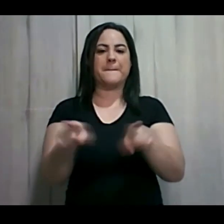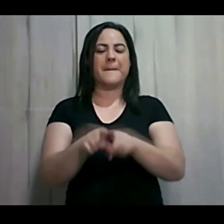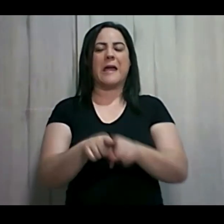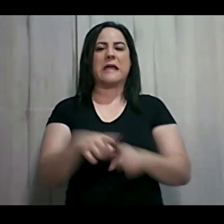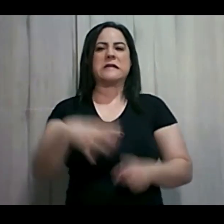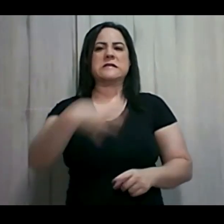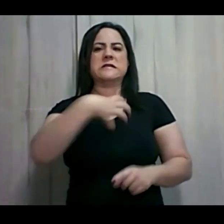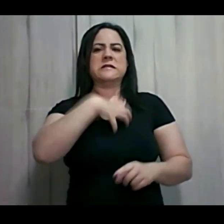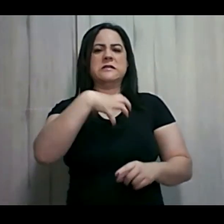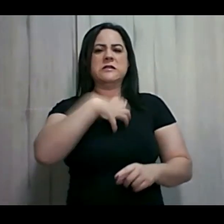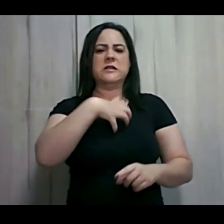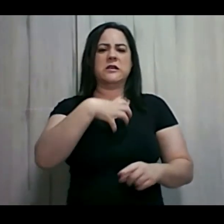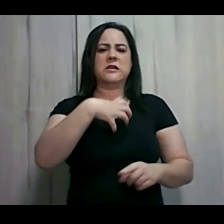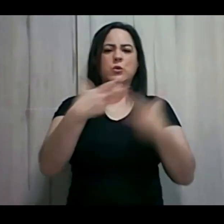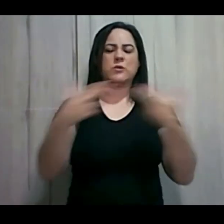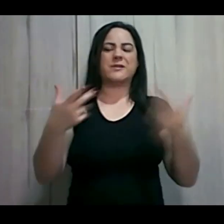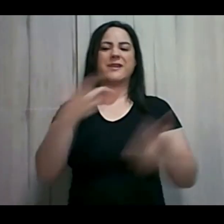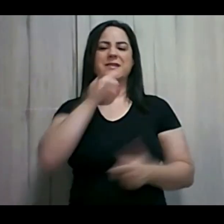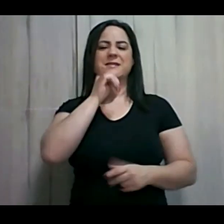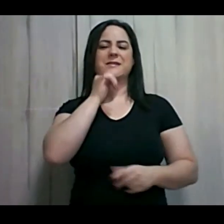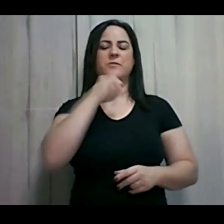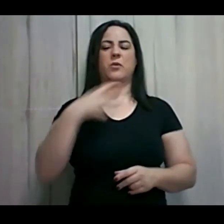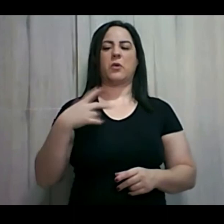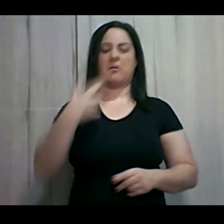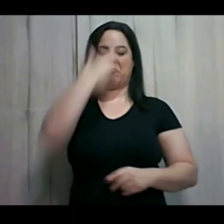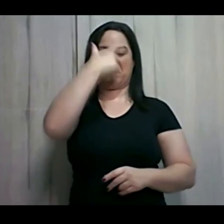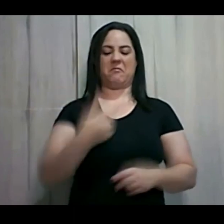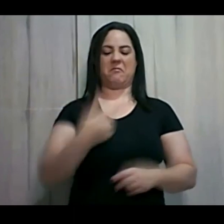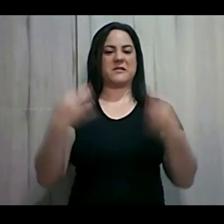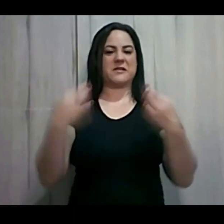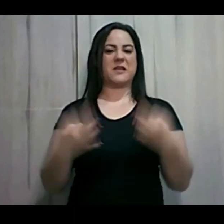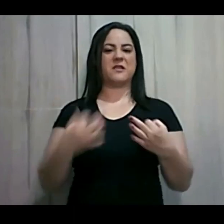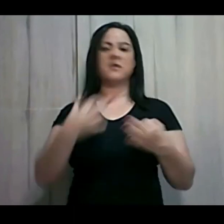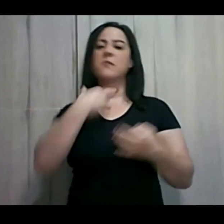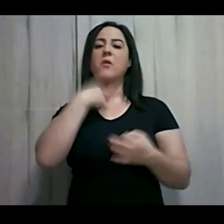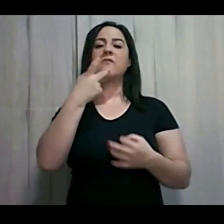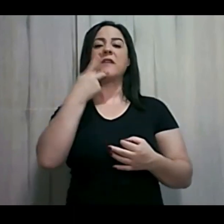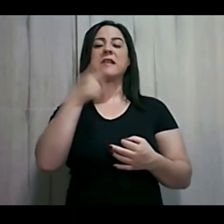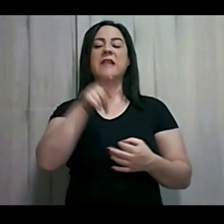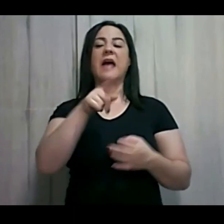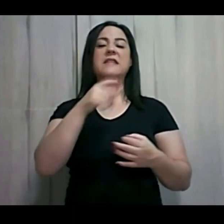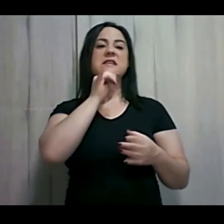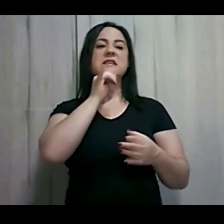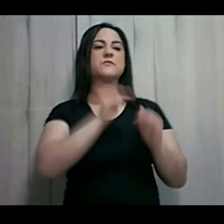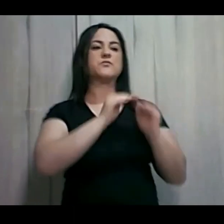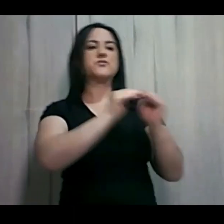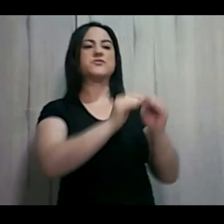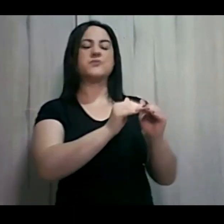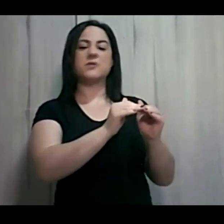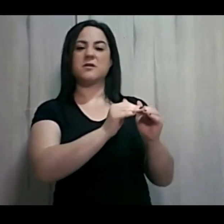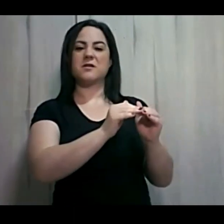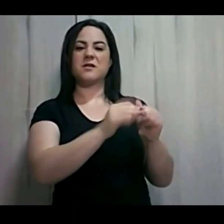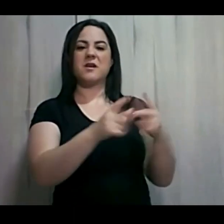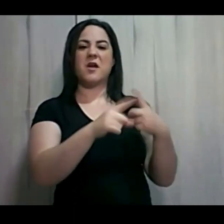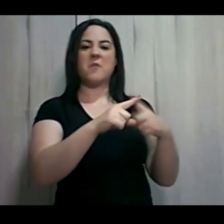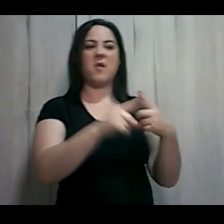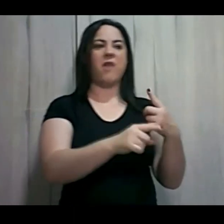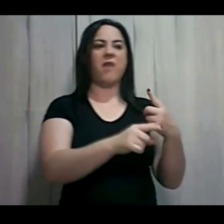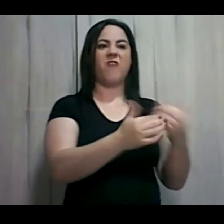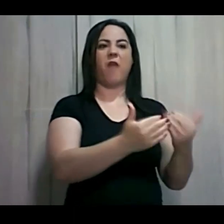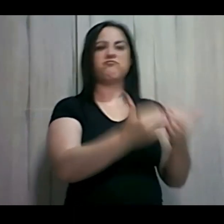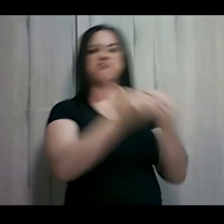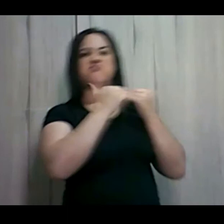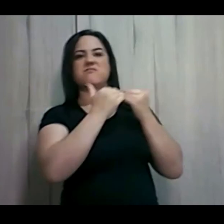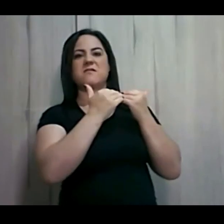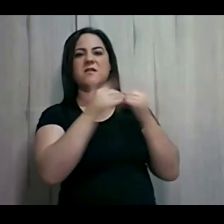politicamente correto. E aí você não pode falar nada que ofende as pessoas, porque logo elas reagem com agressividade e